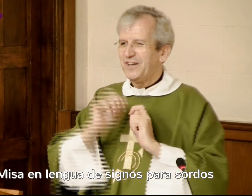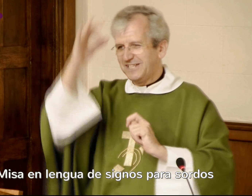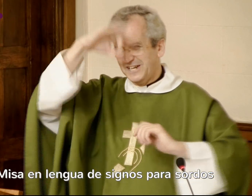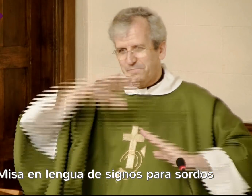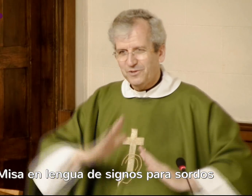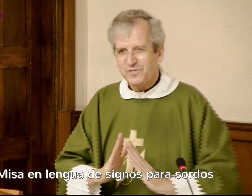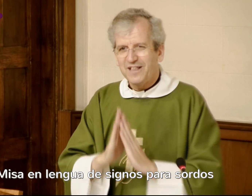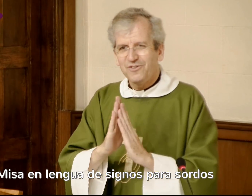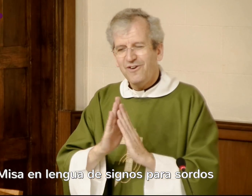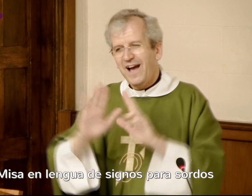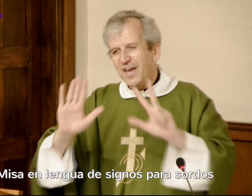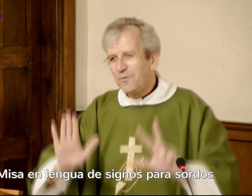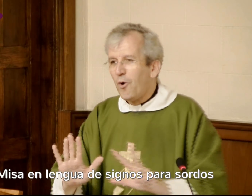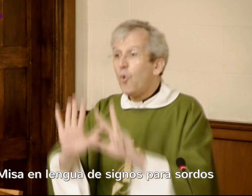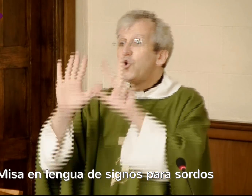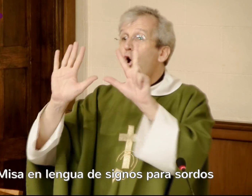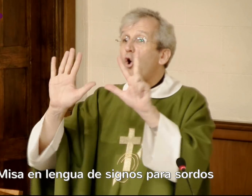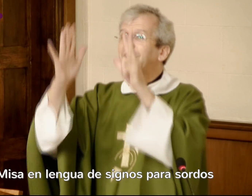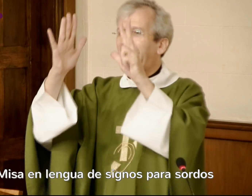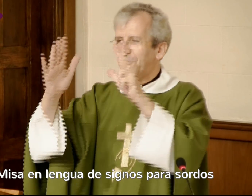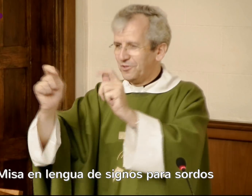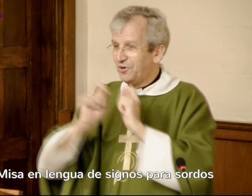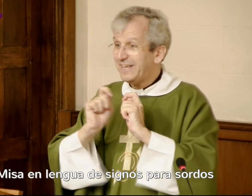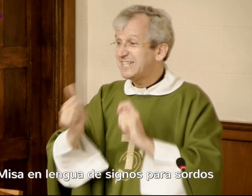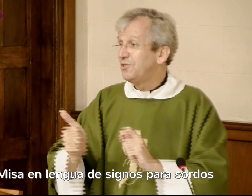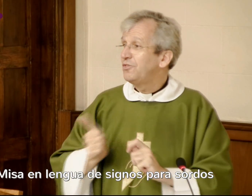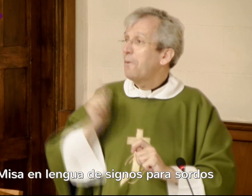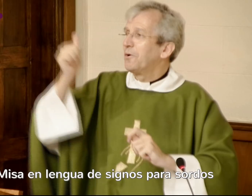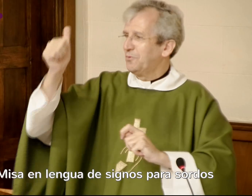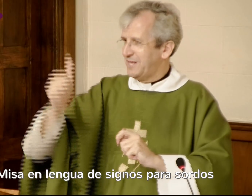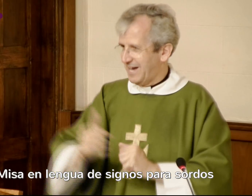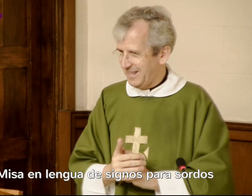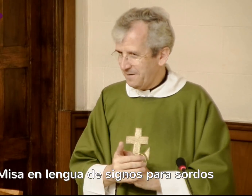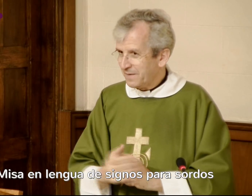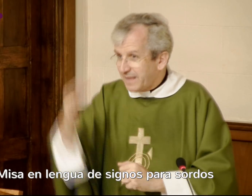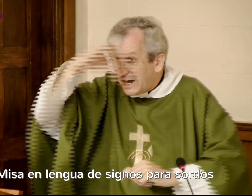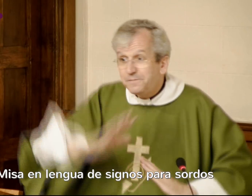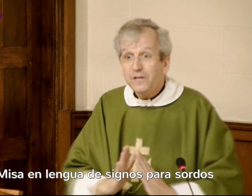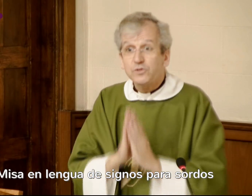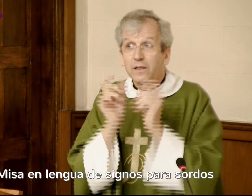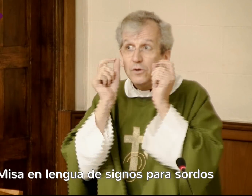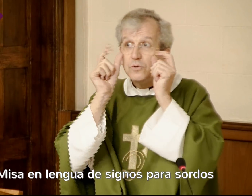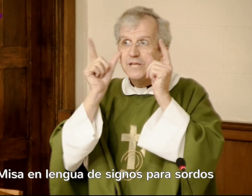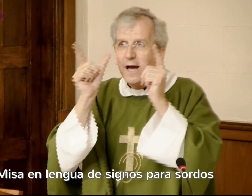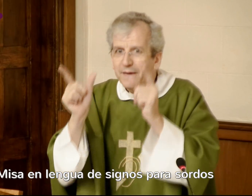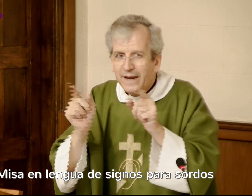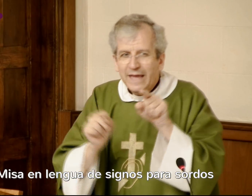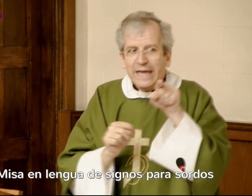dones del Espíritu Santo, hay como un octavo don, que es el don de oportunidad. De que el Espíritu Santo nos haga ver